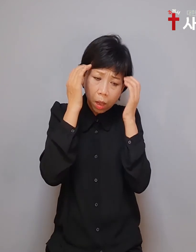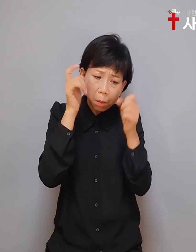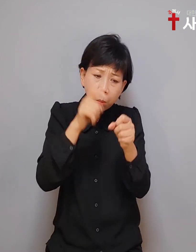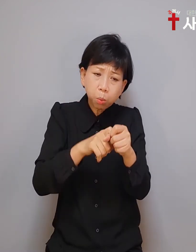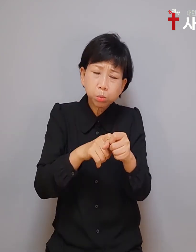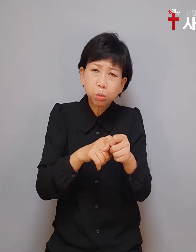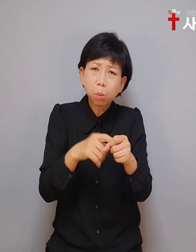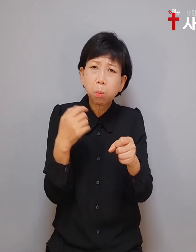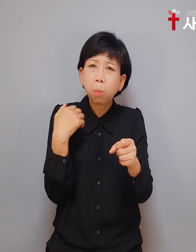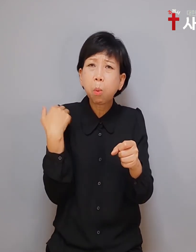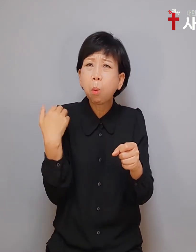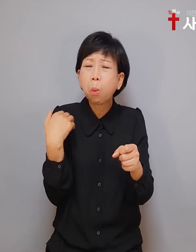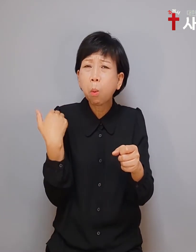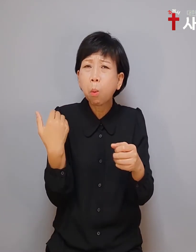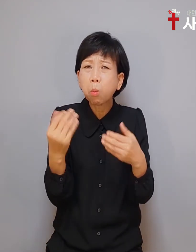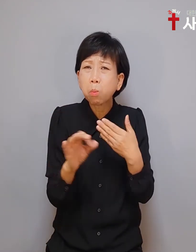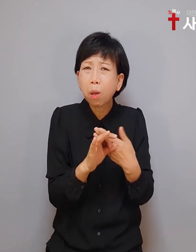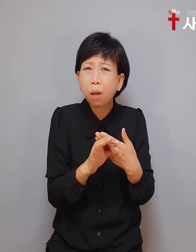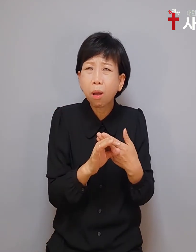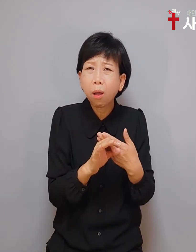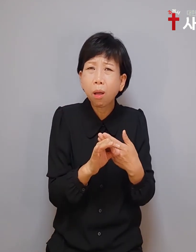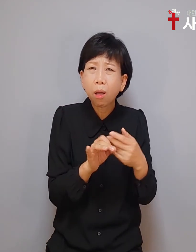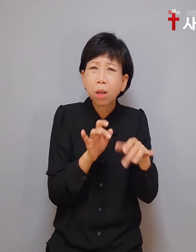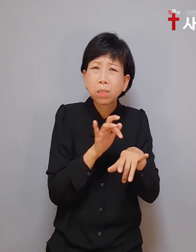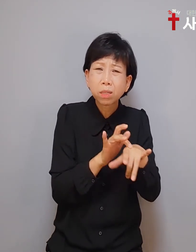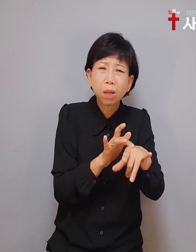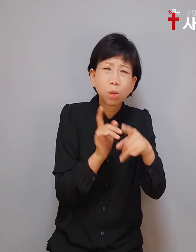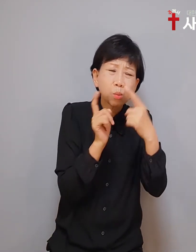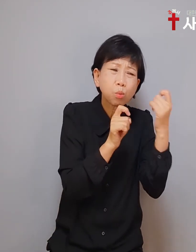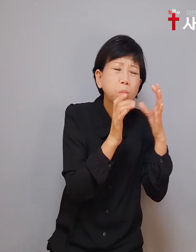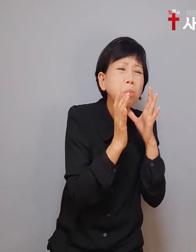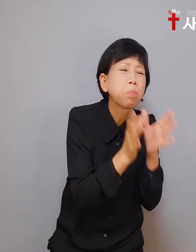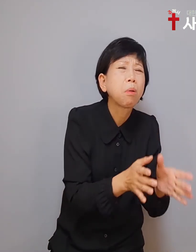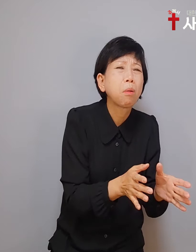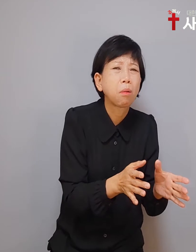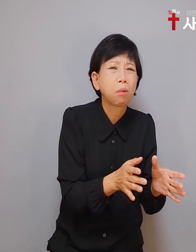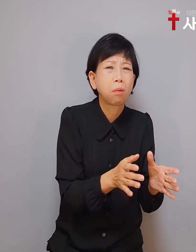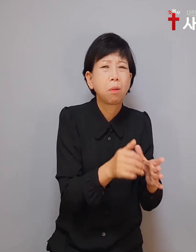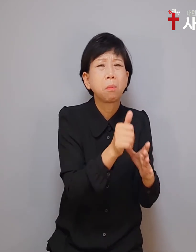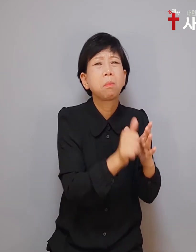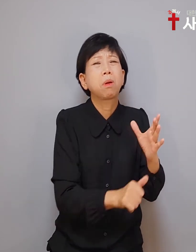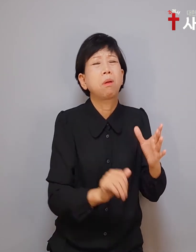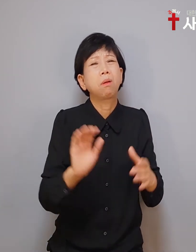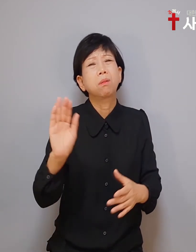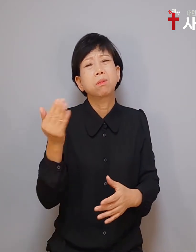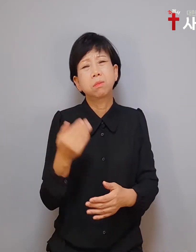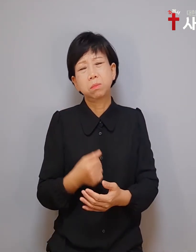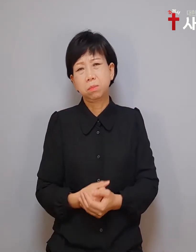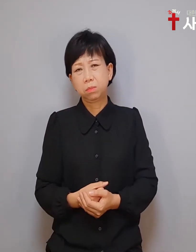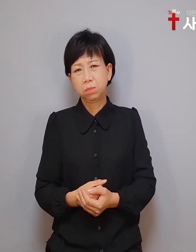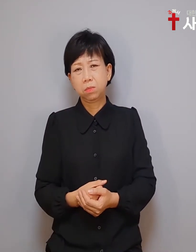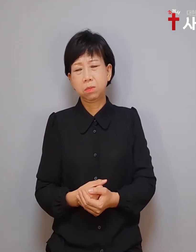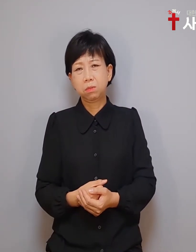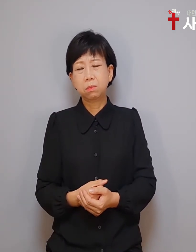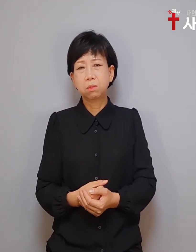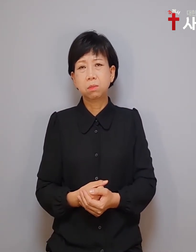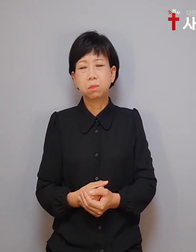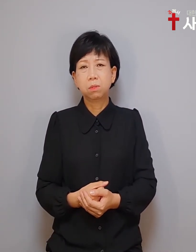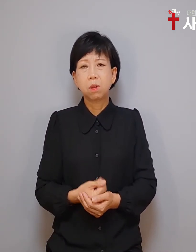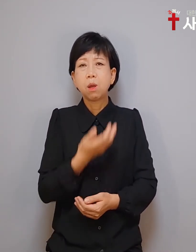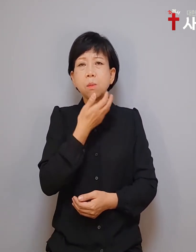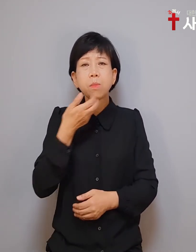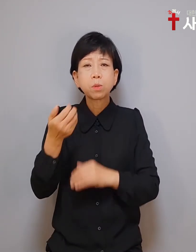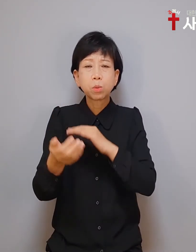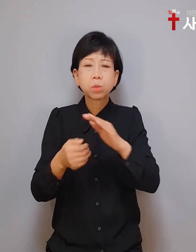베드로전서 4장 1절 말씀에 이런 말씀이 있습니다. 그리스도께서 이미 육체의 고난을 받으셨으니, 그리스도가 이미 고난을 받으셨어요. 너희도